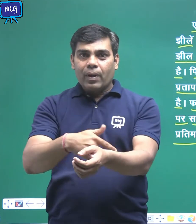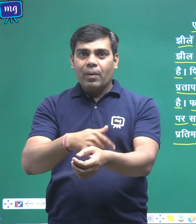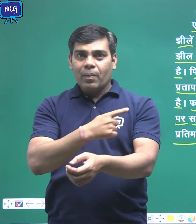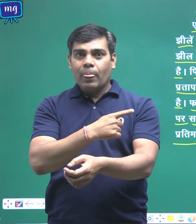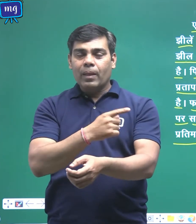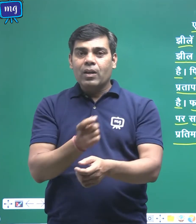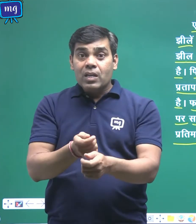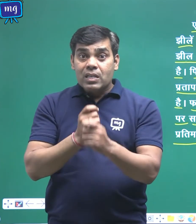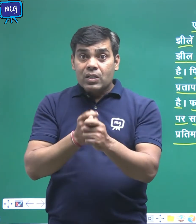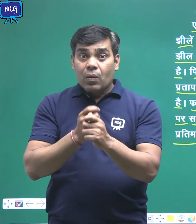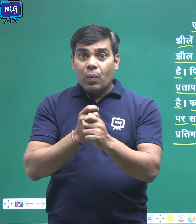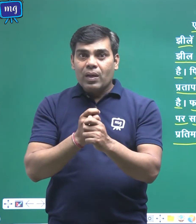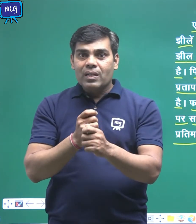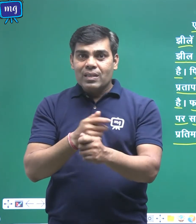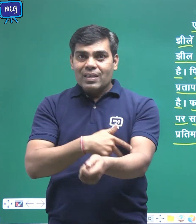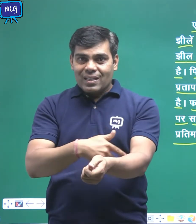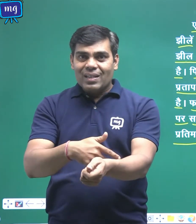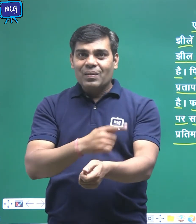उसका घोड़ा चेतक